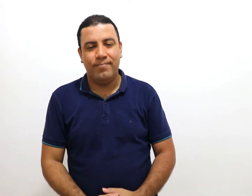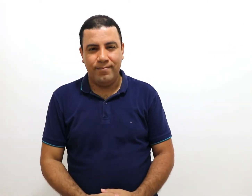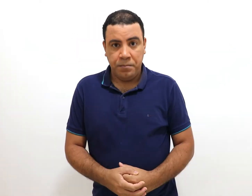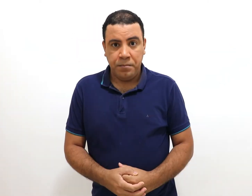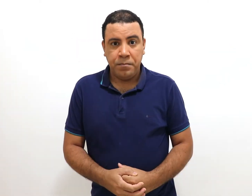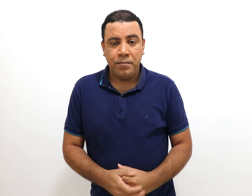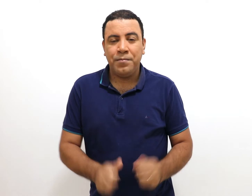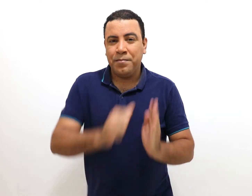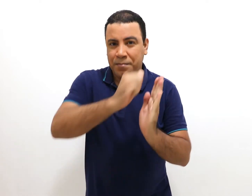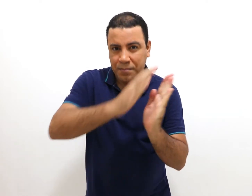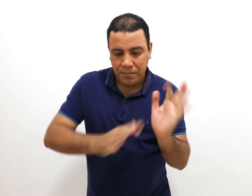276.